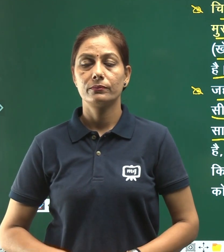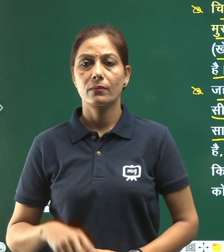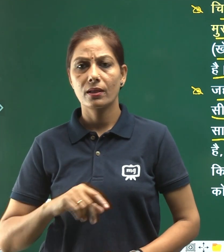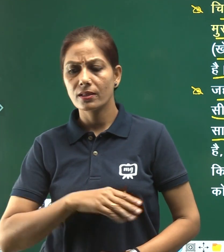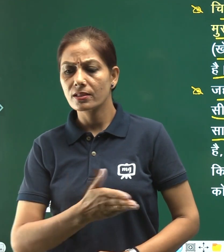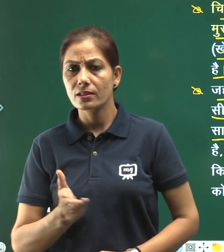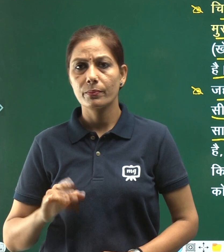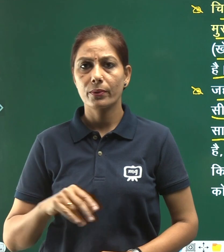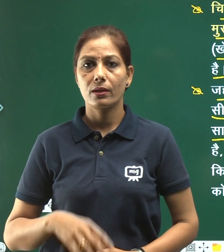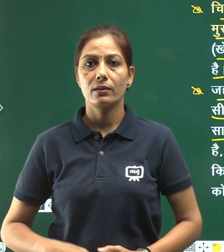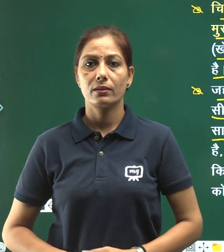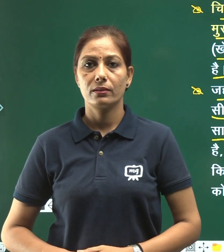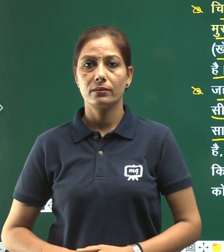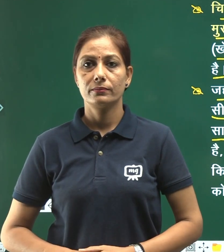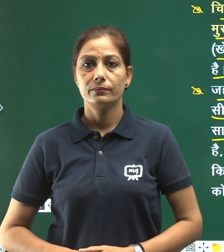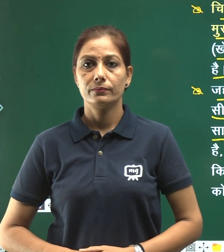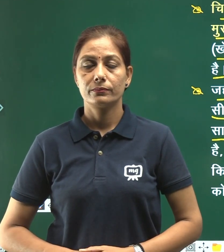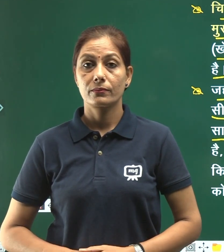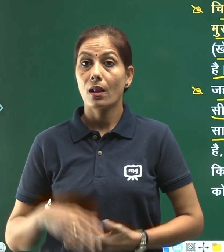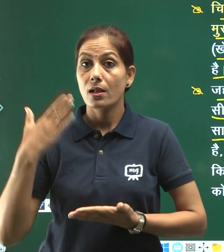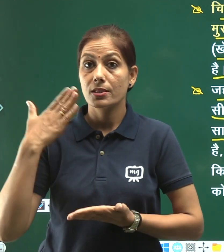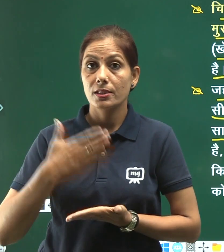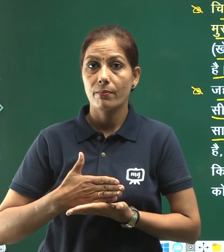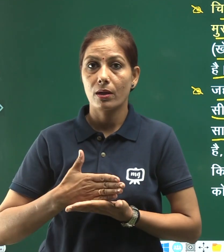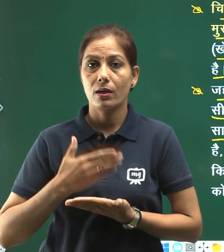किसी प्रकार की सीमा का